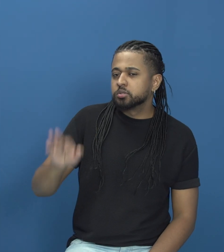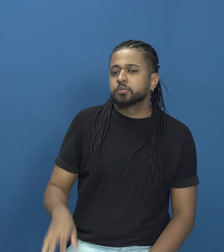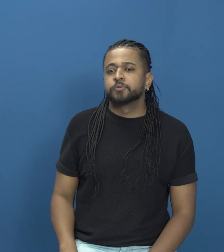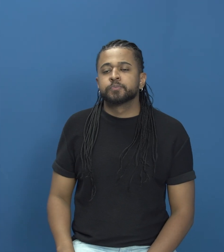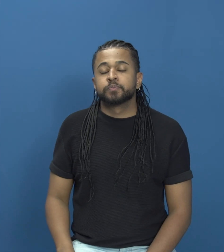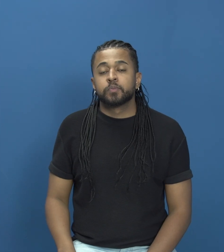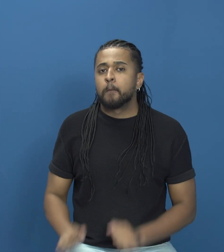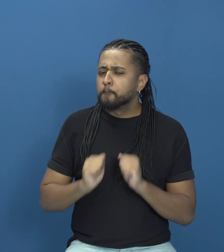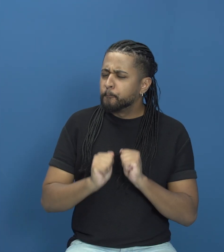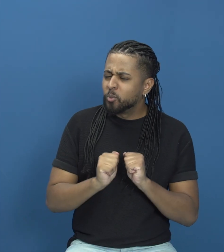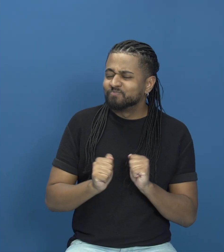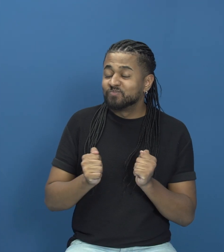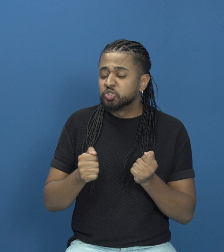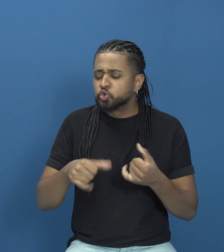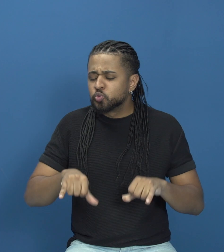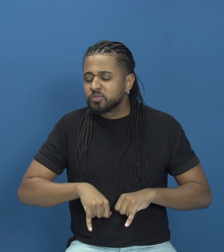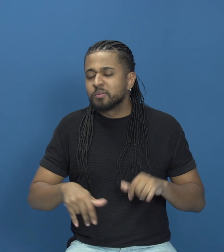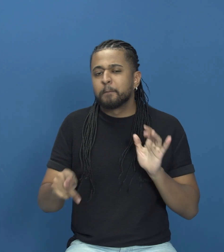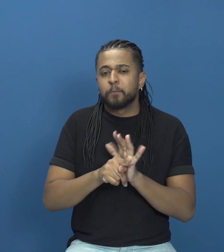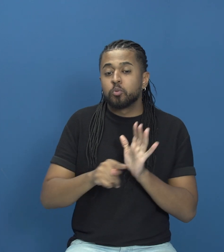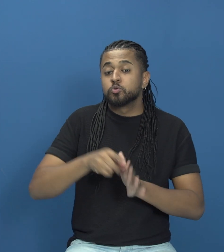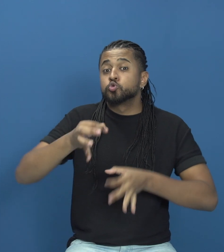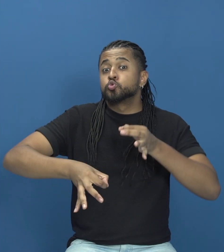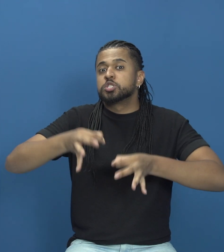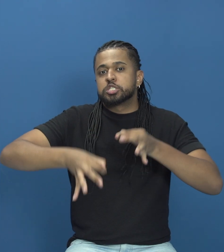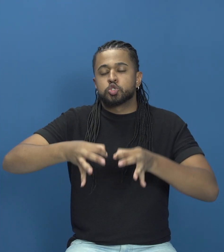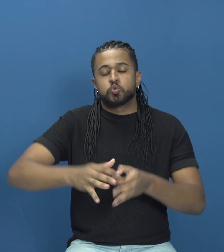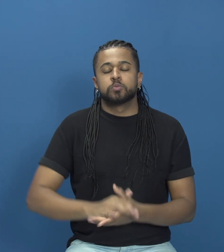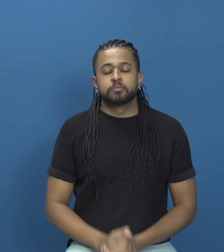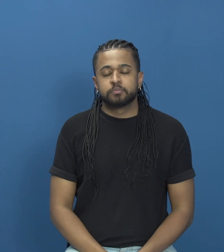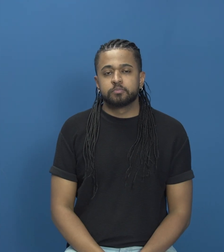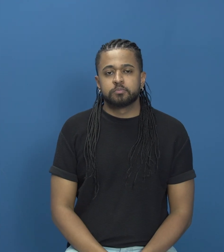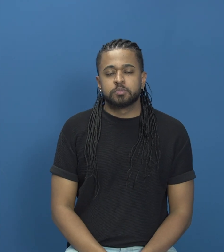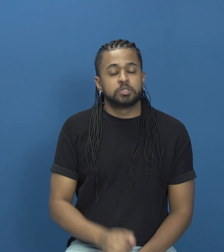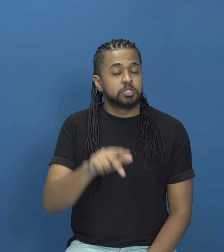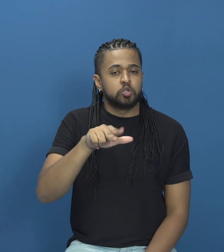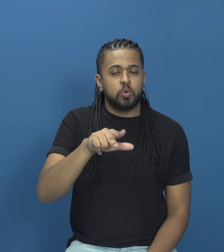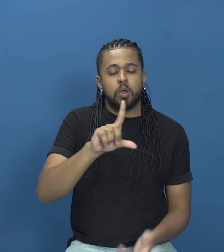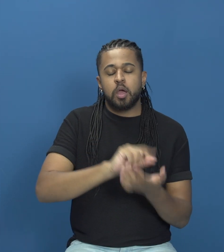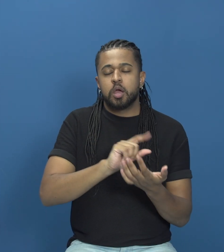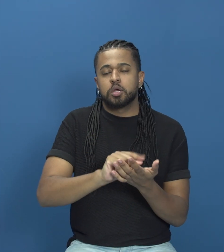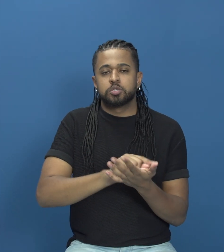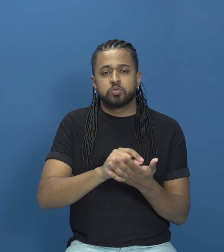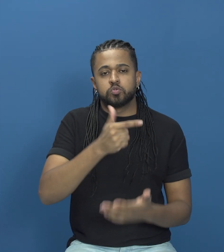candidata poderá sofrer as implicações jurídicas, conforme o